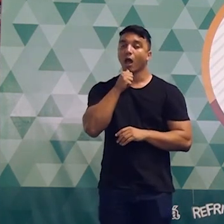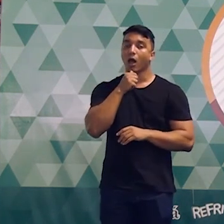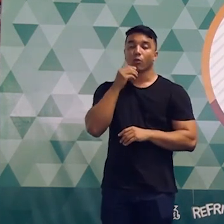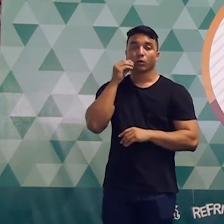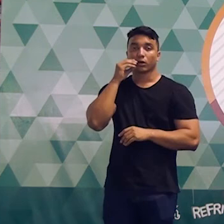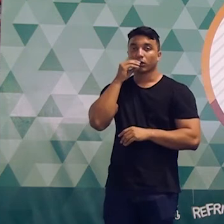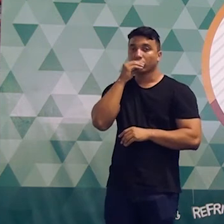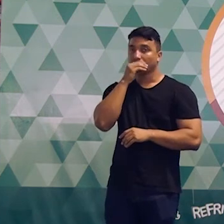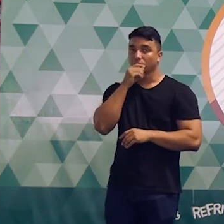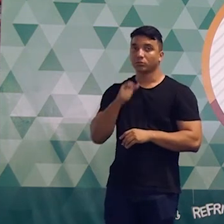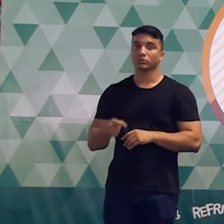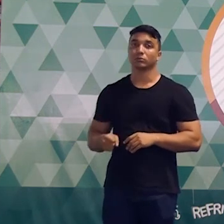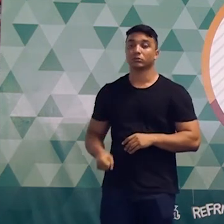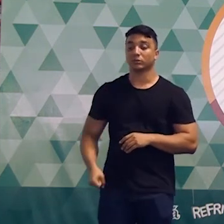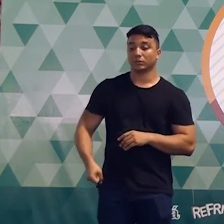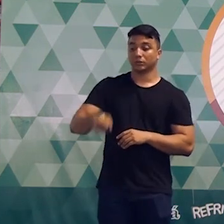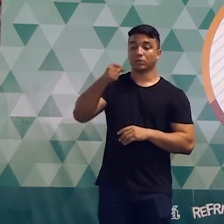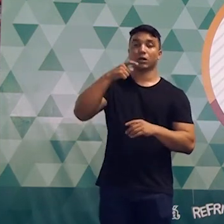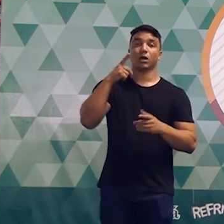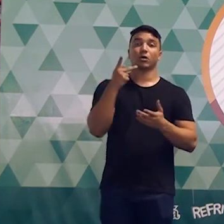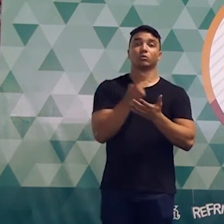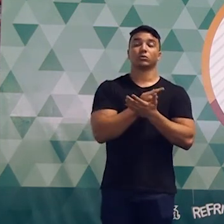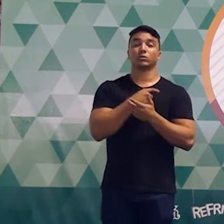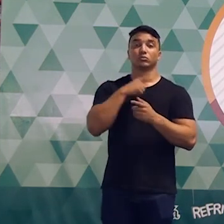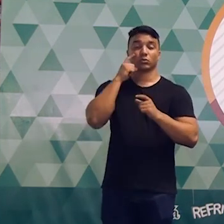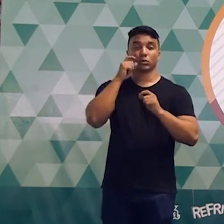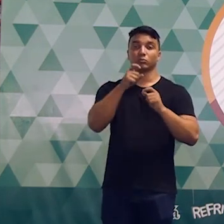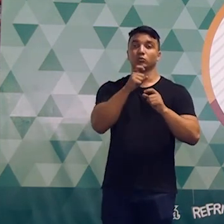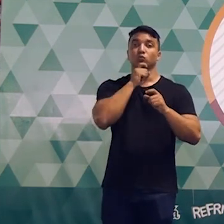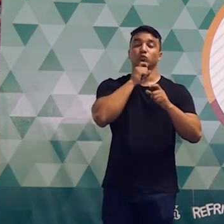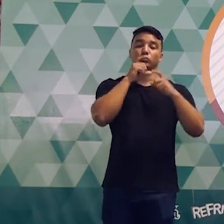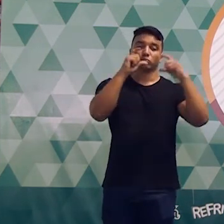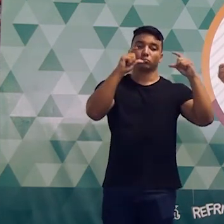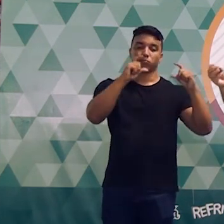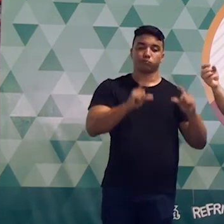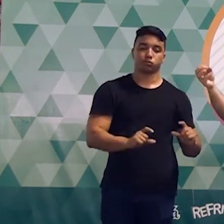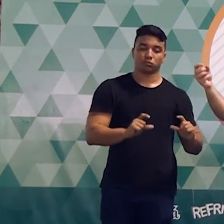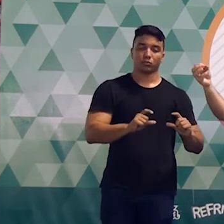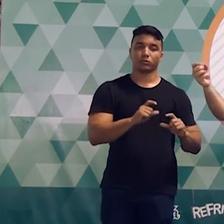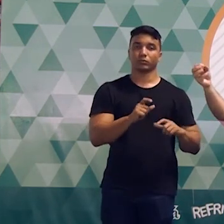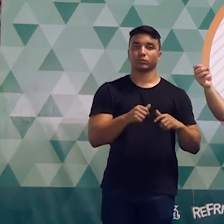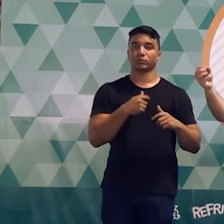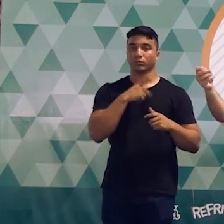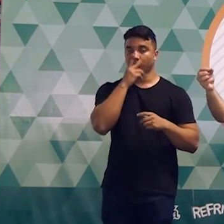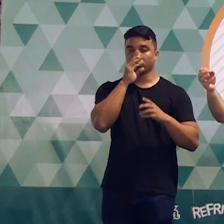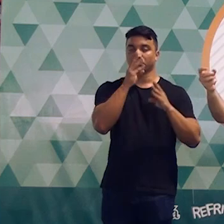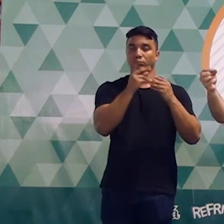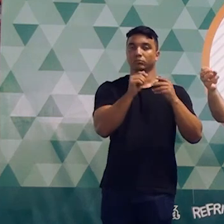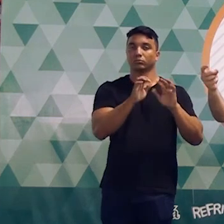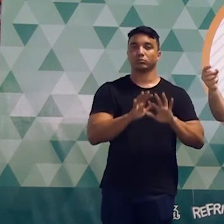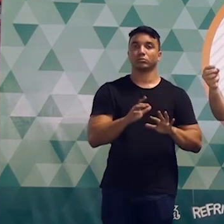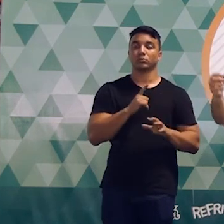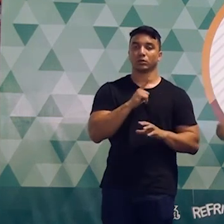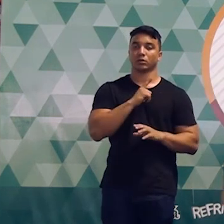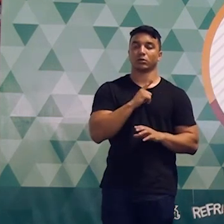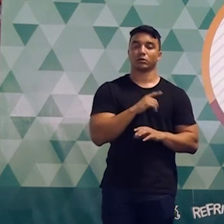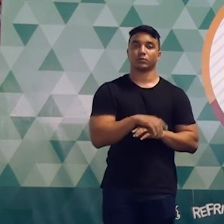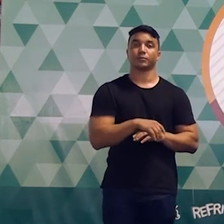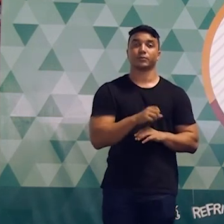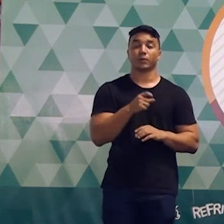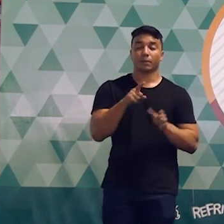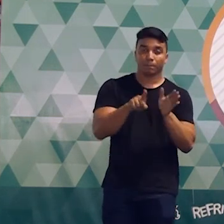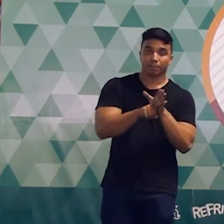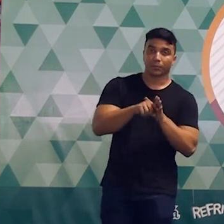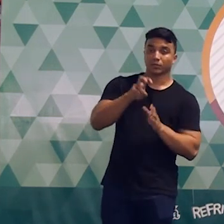quente e jogar assim no ar, ela congela todinha e cai em forma de floquinho de neve. Com